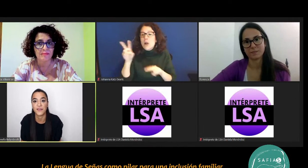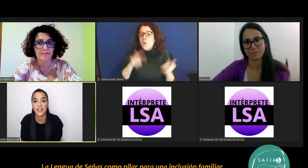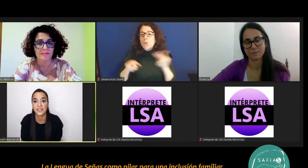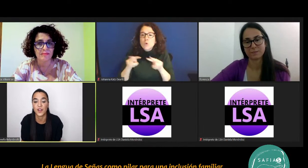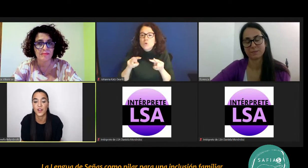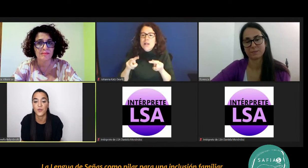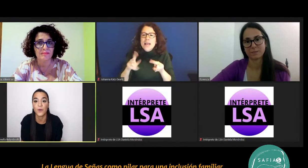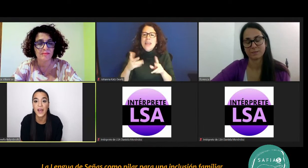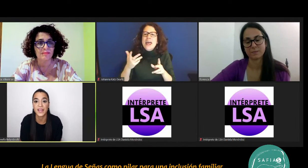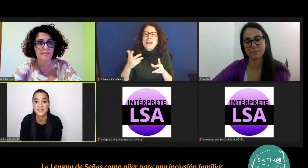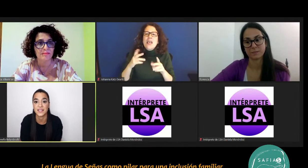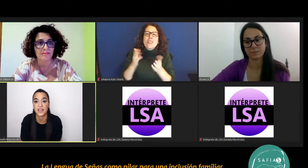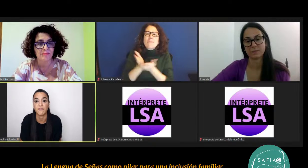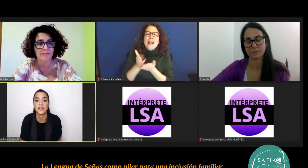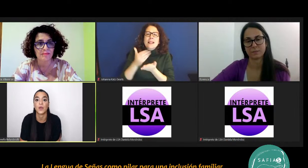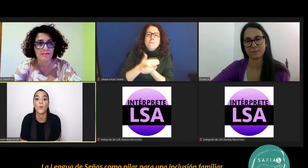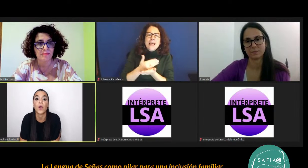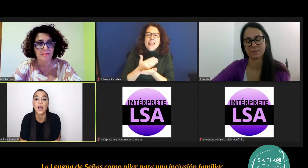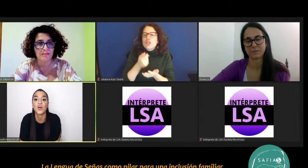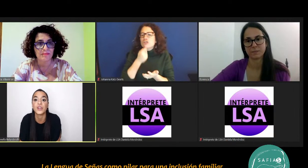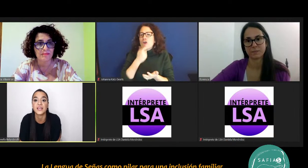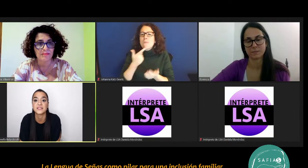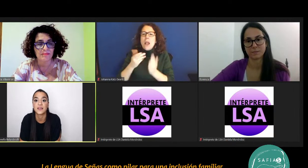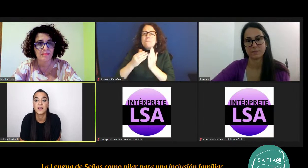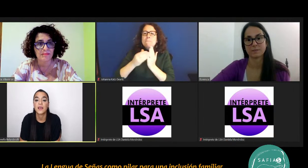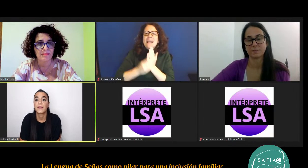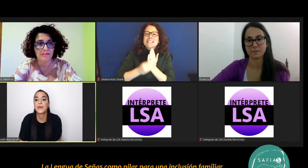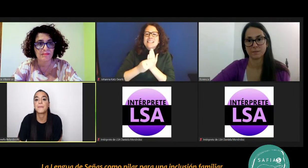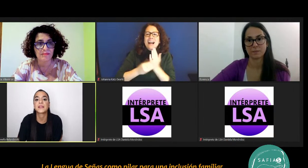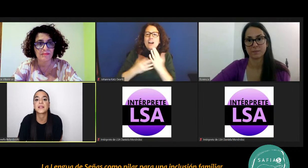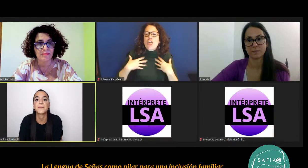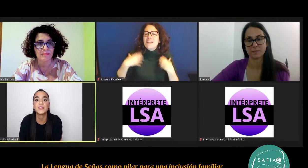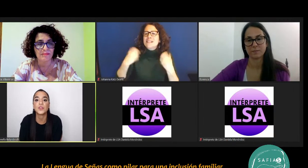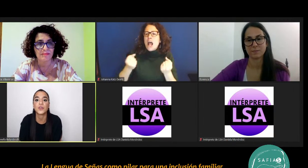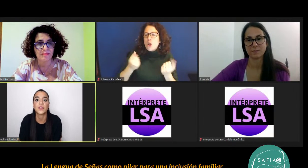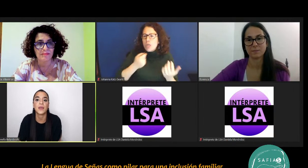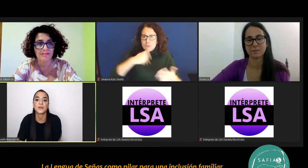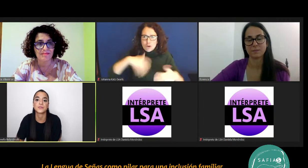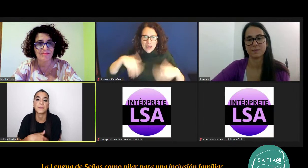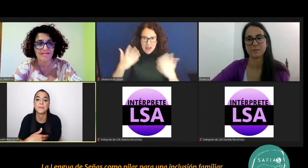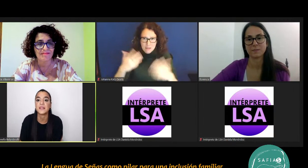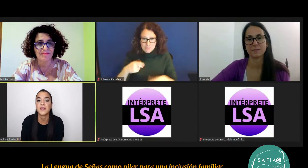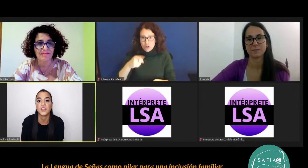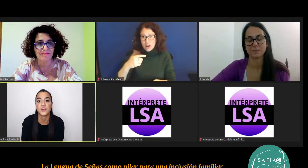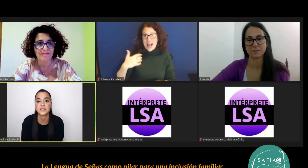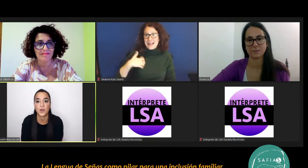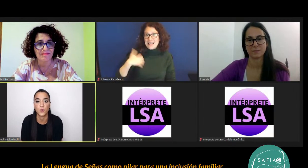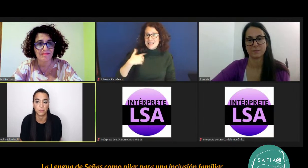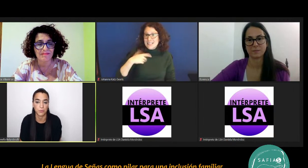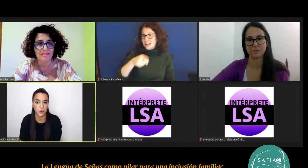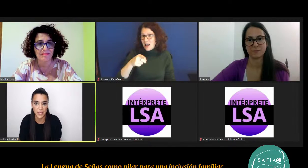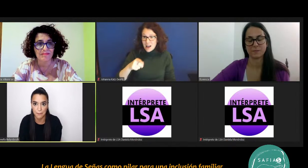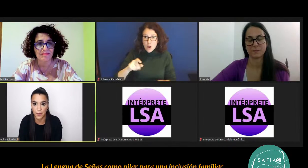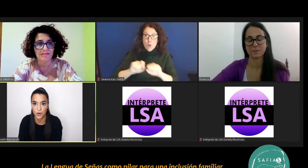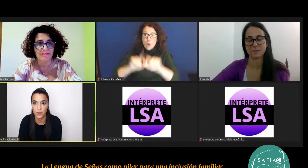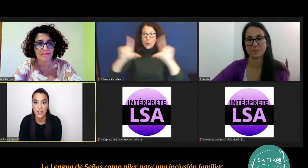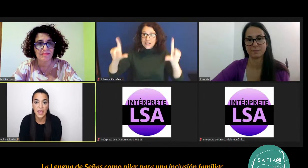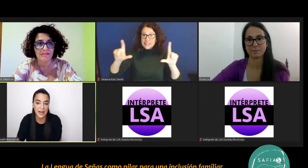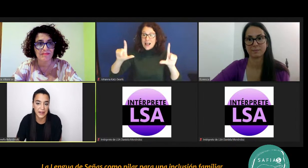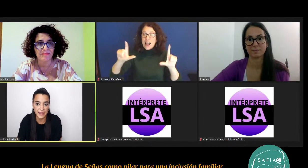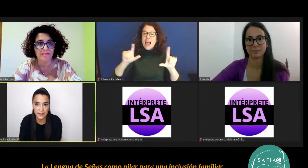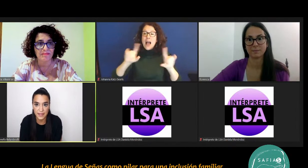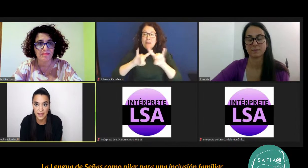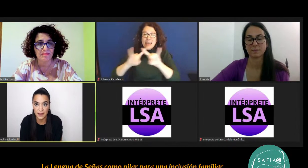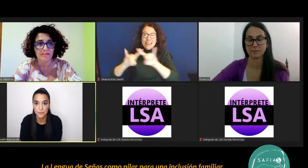en diferentes lugares, en diferentes buscadores, departamentos de, no sé, Ministerio de Salud, por ejemplo,